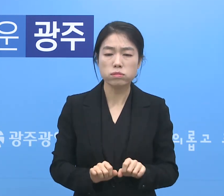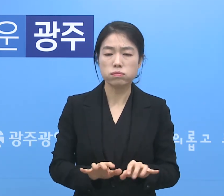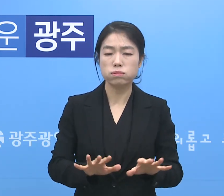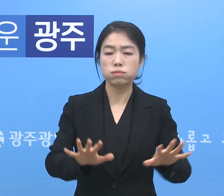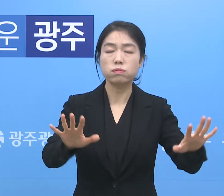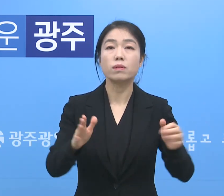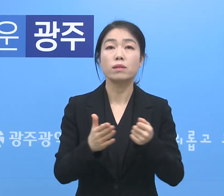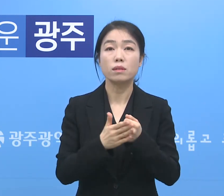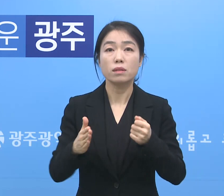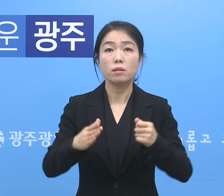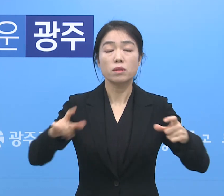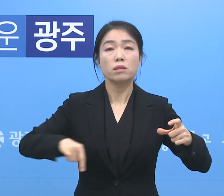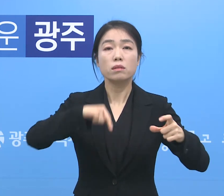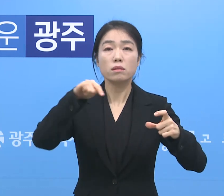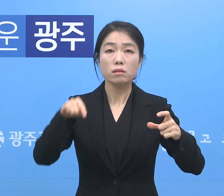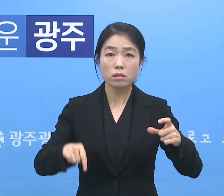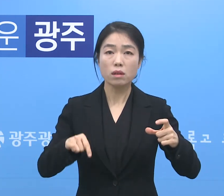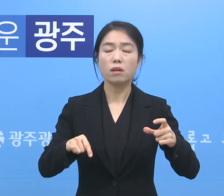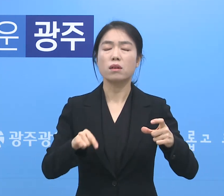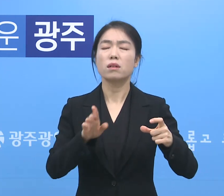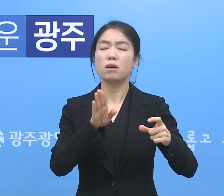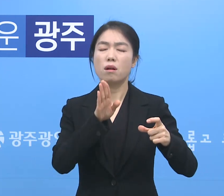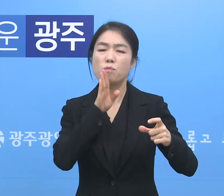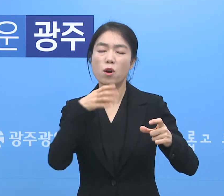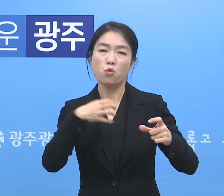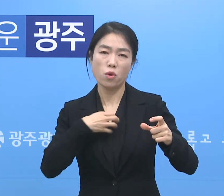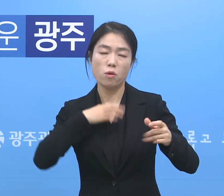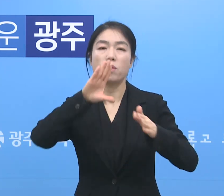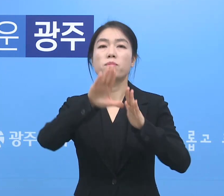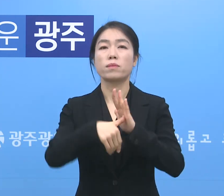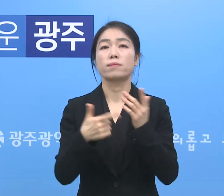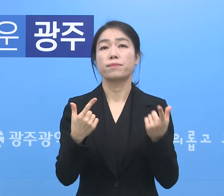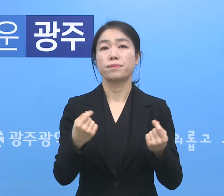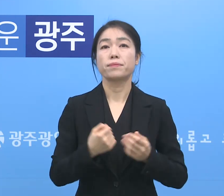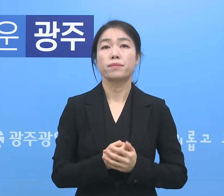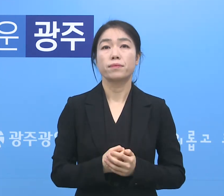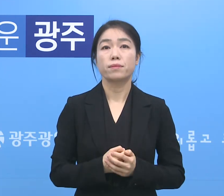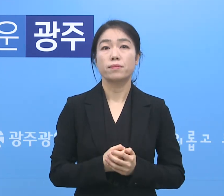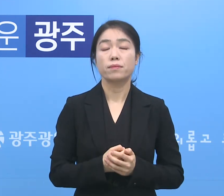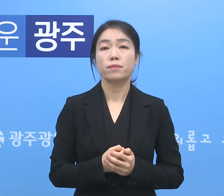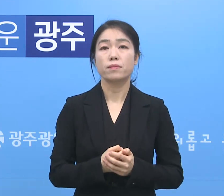확산되면서 지역사회가 절체절명의 위기입니다.